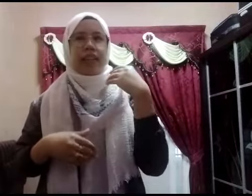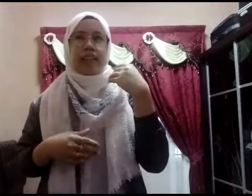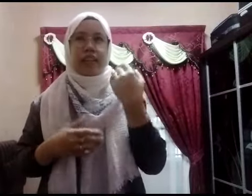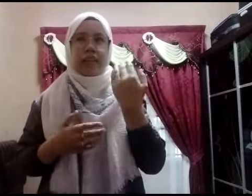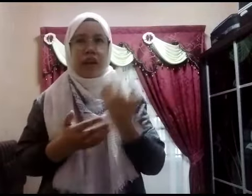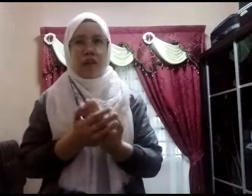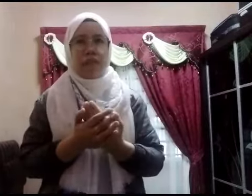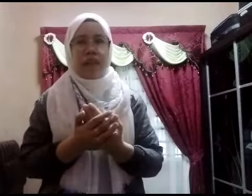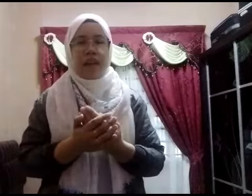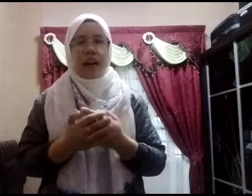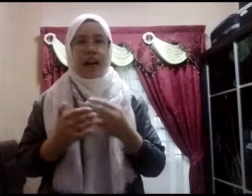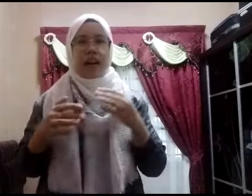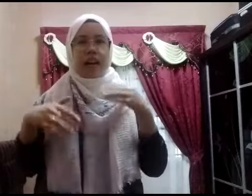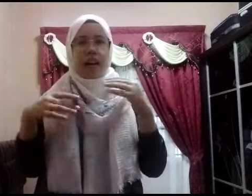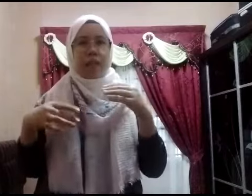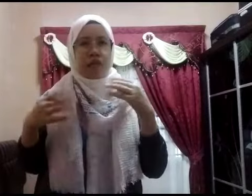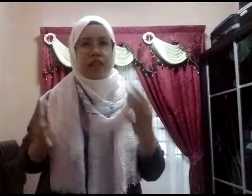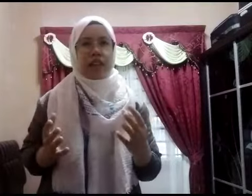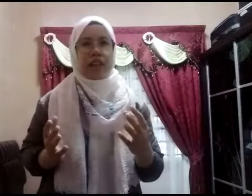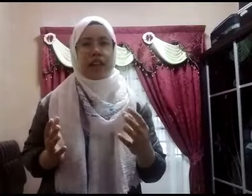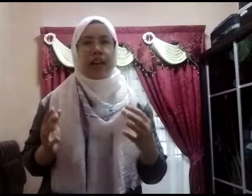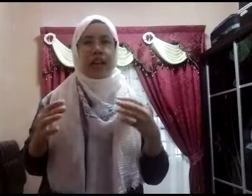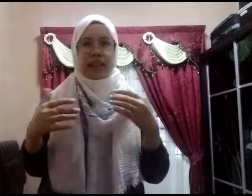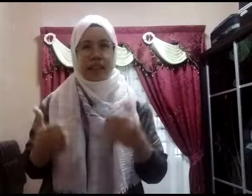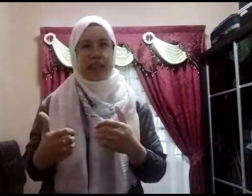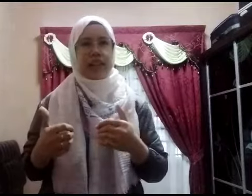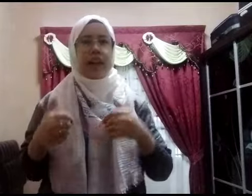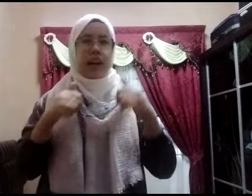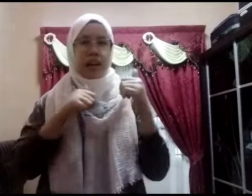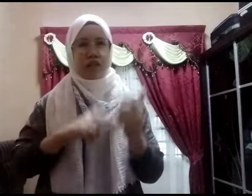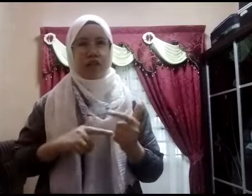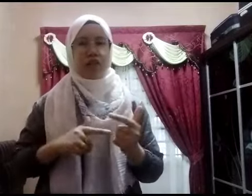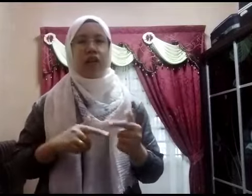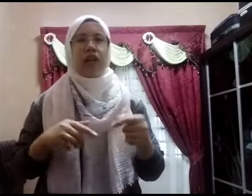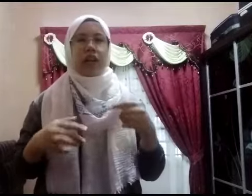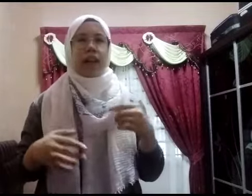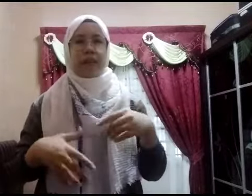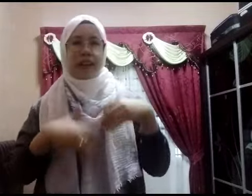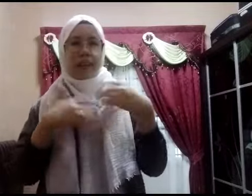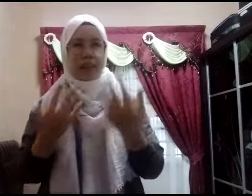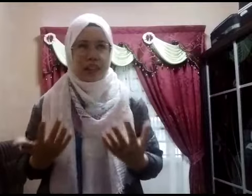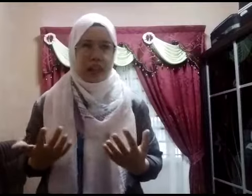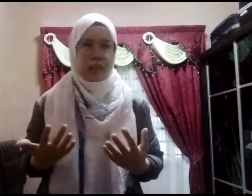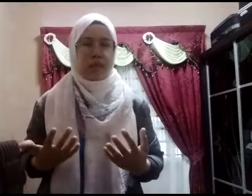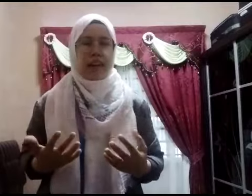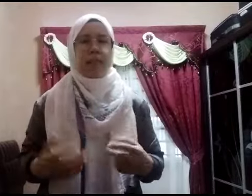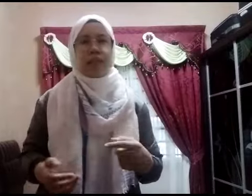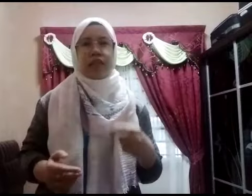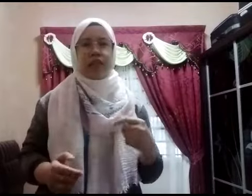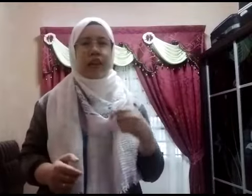sedia maklum, dalam motor kita ni kita ada stator, ada rotor, okay, lepas tu ada armature dalam tu kan. So dia akan